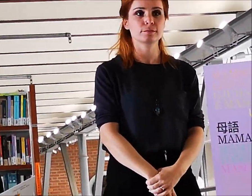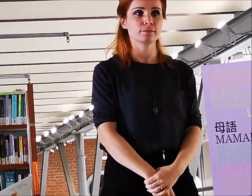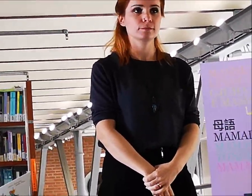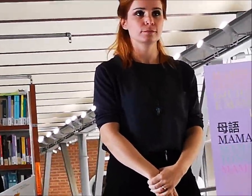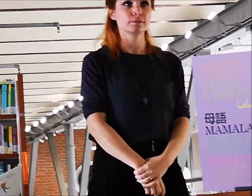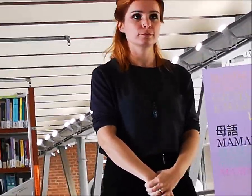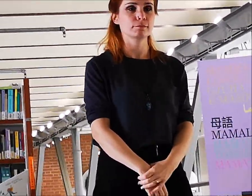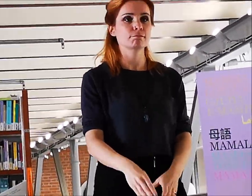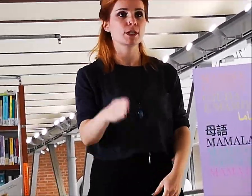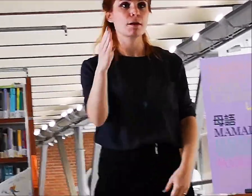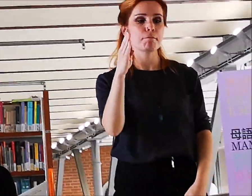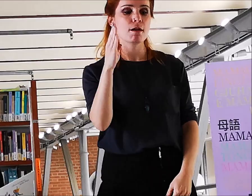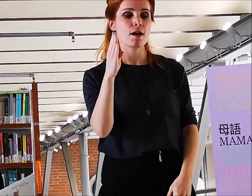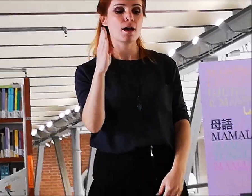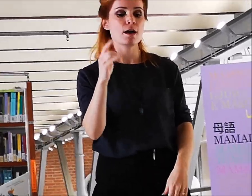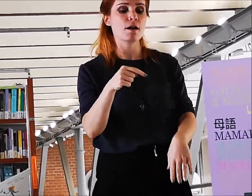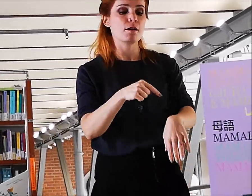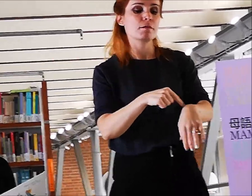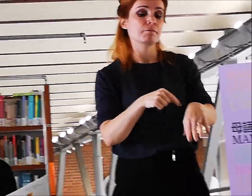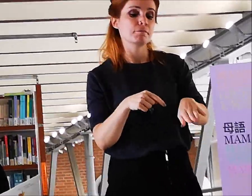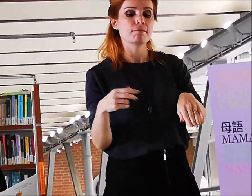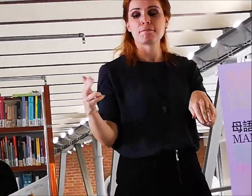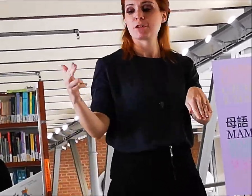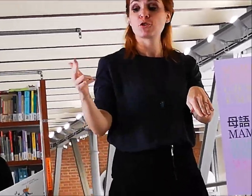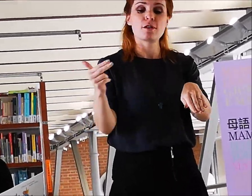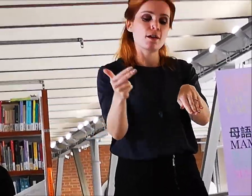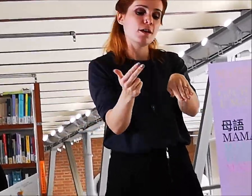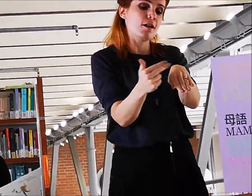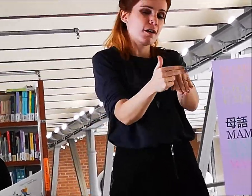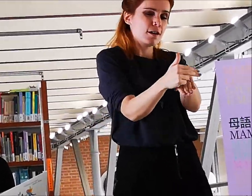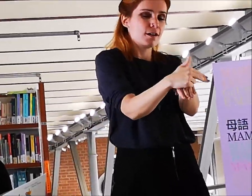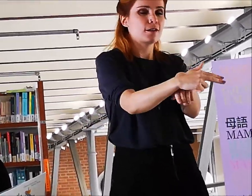Bianca sente i pisciolini che le sfiorano le dita dei piedi